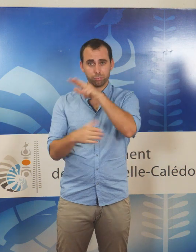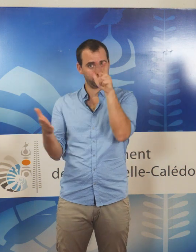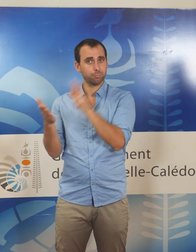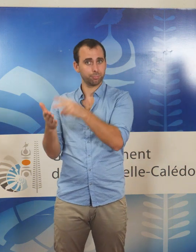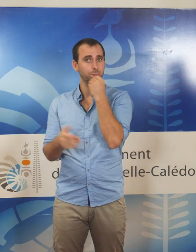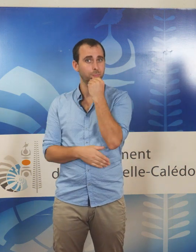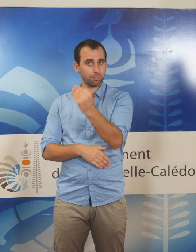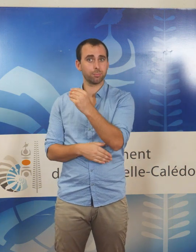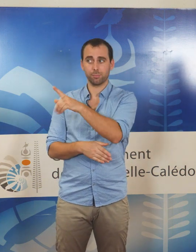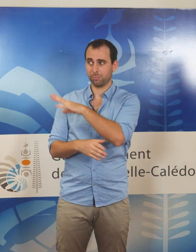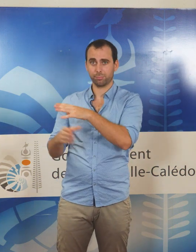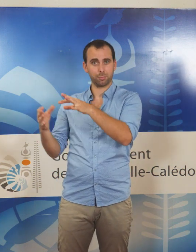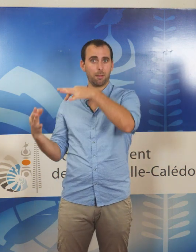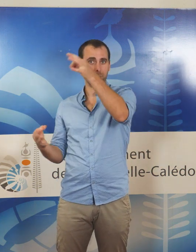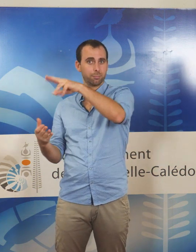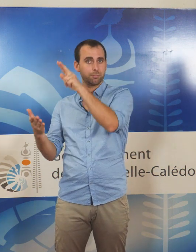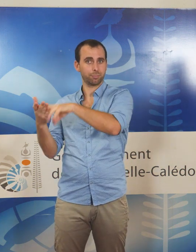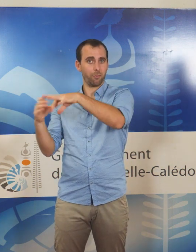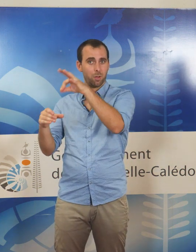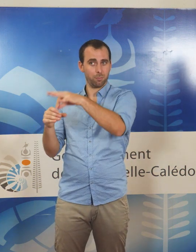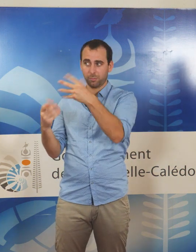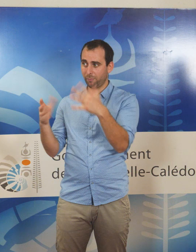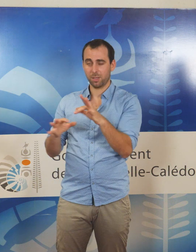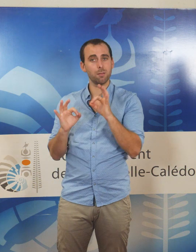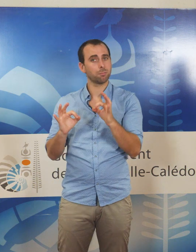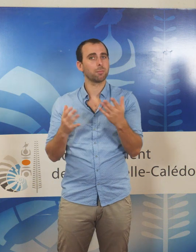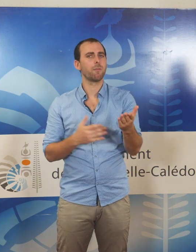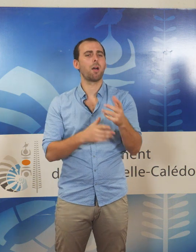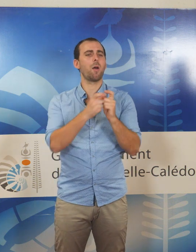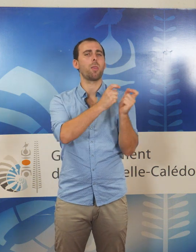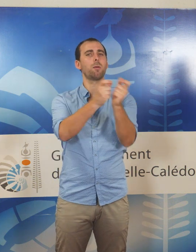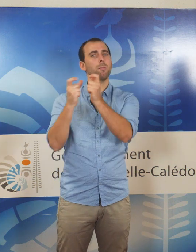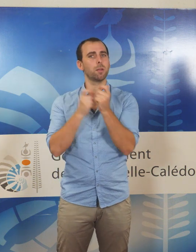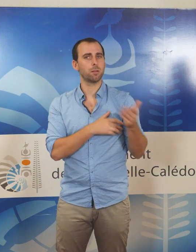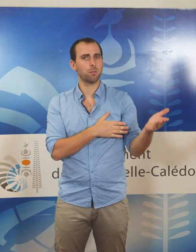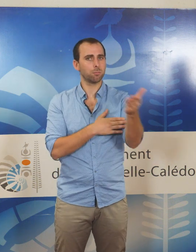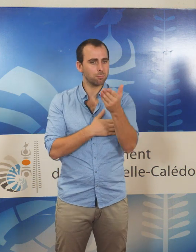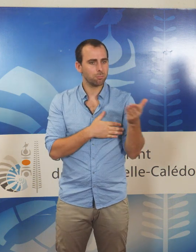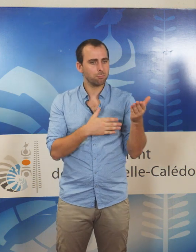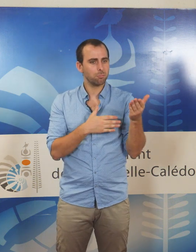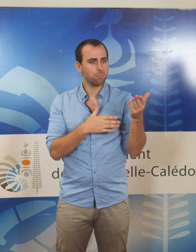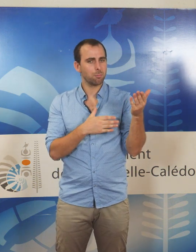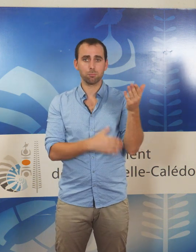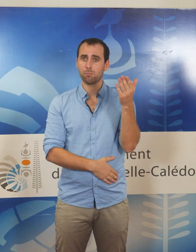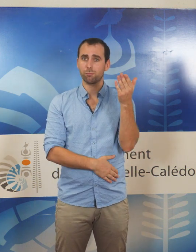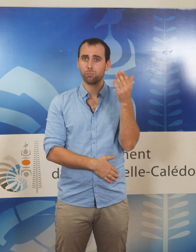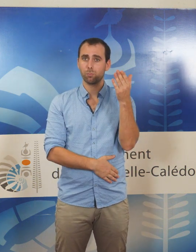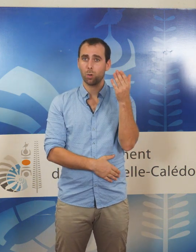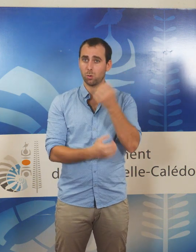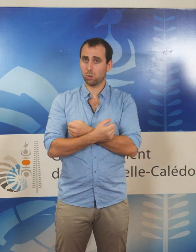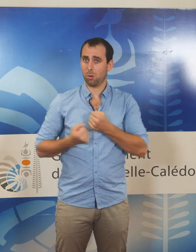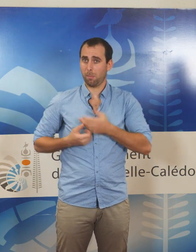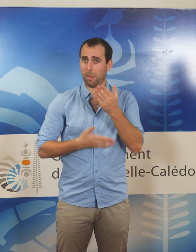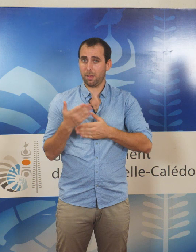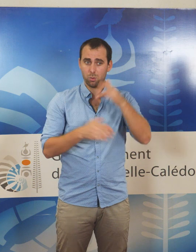été déposé en ce sens, que le fait que les entreprises qui puissent bénéficier de chômage